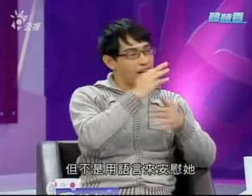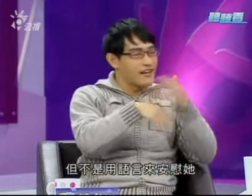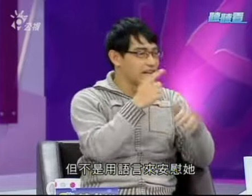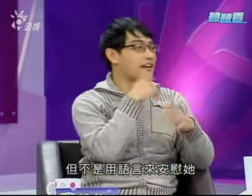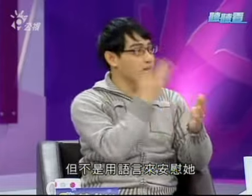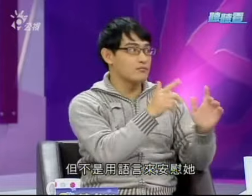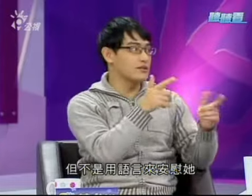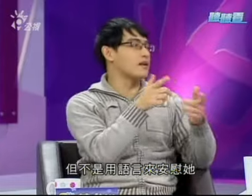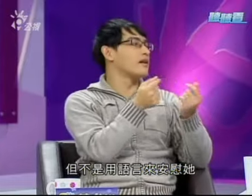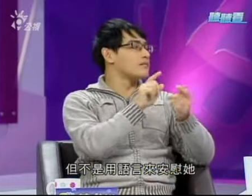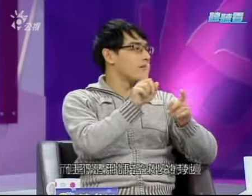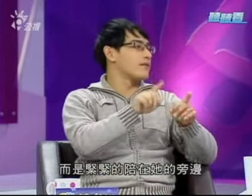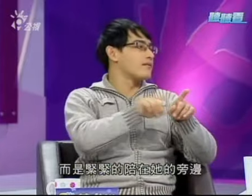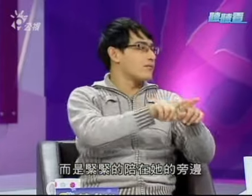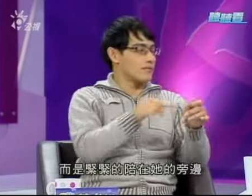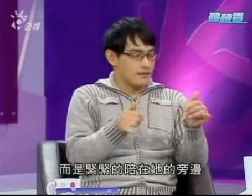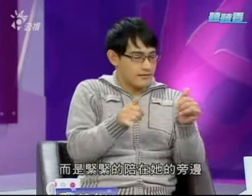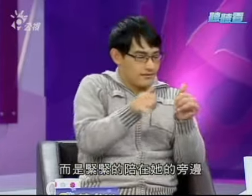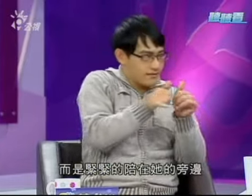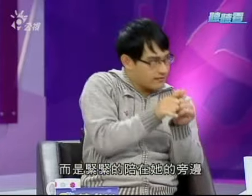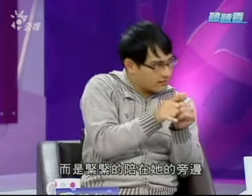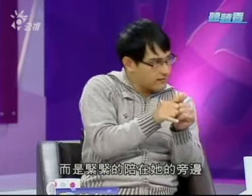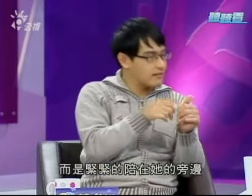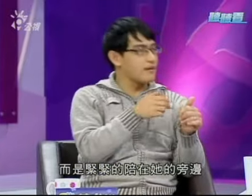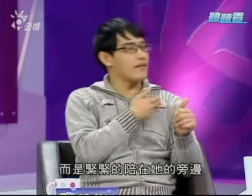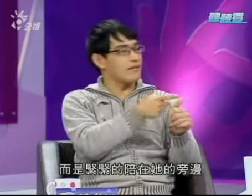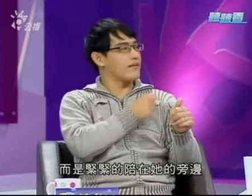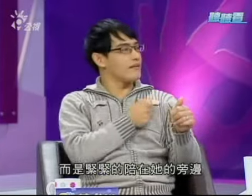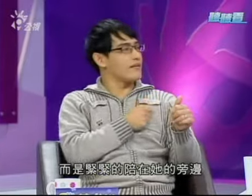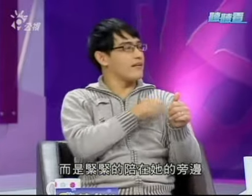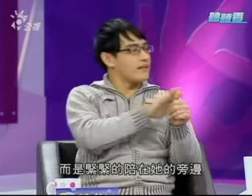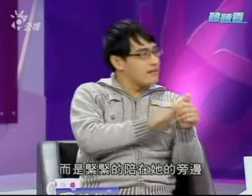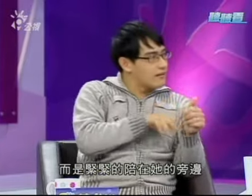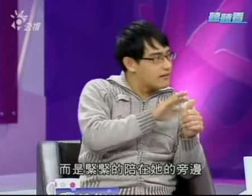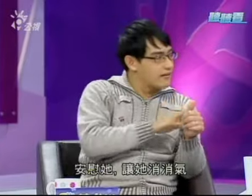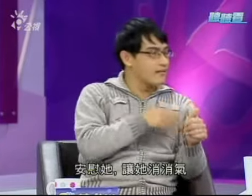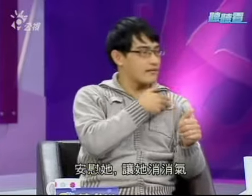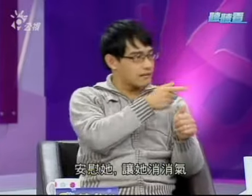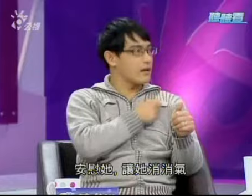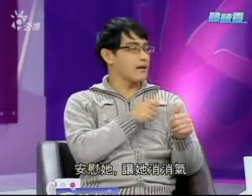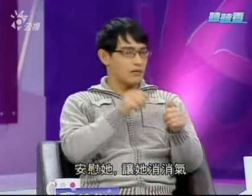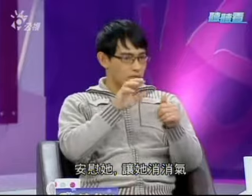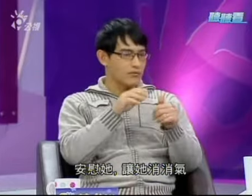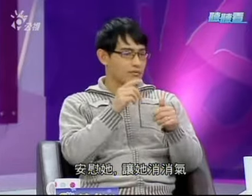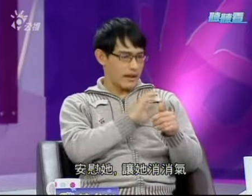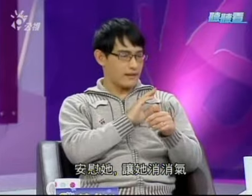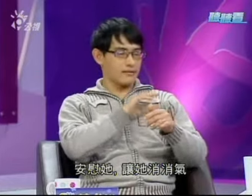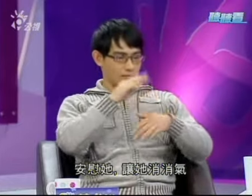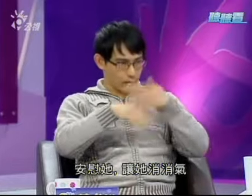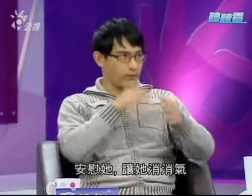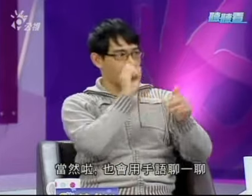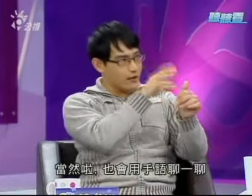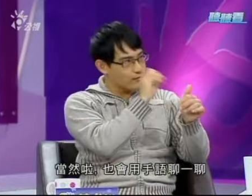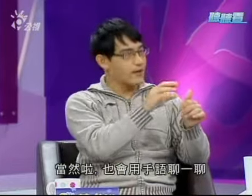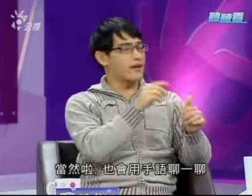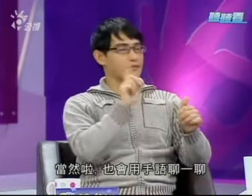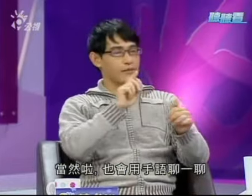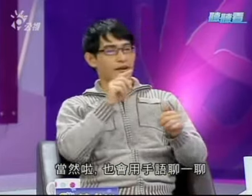来安慰他而是紧紧地陪在他的旁边安慰他让他吓吓气当然了也会